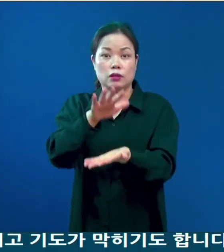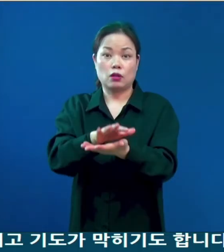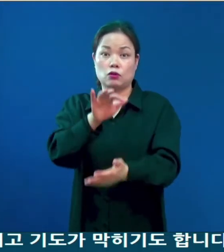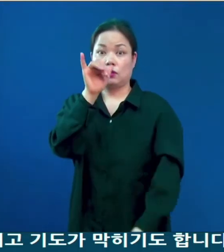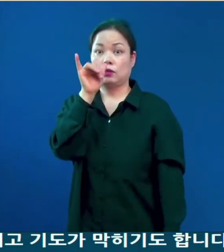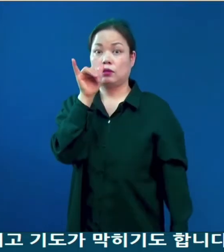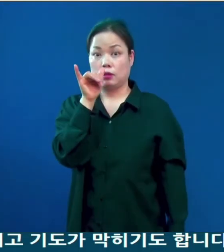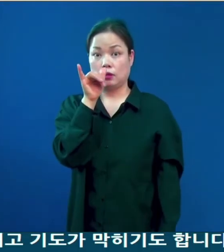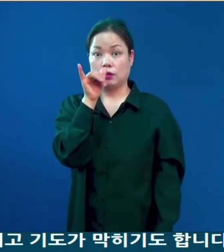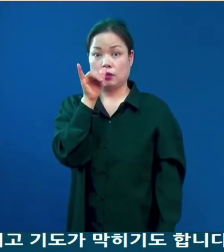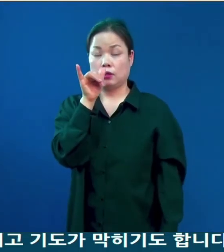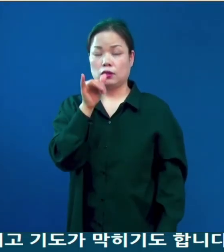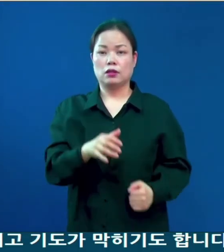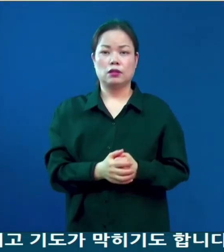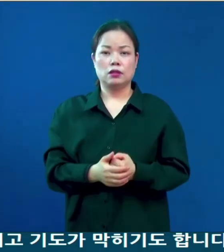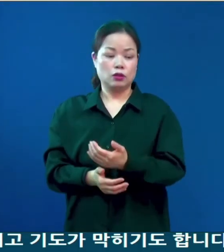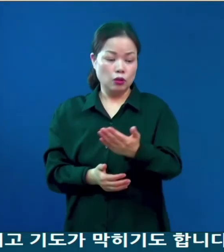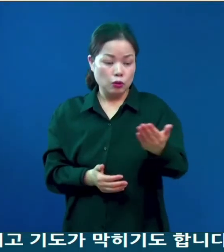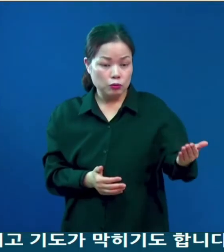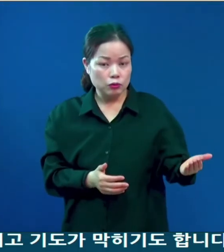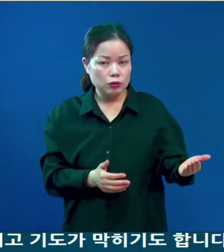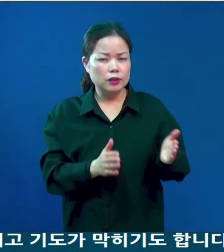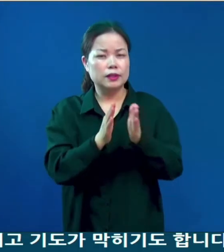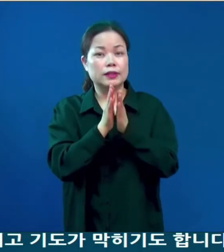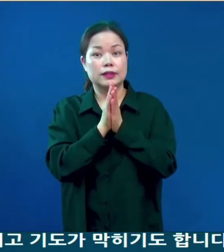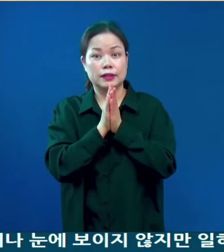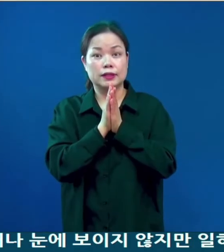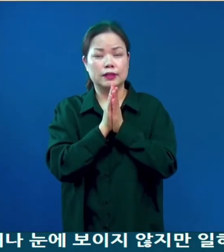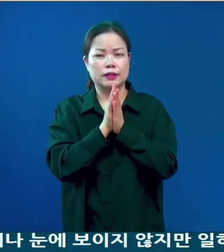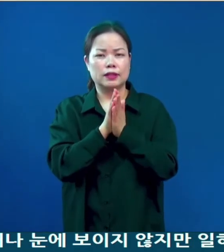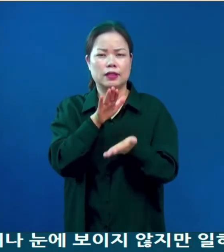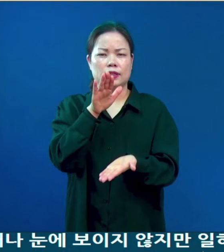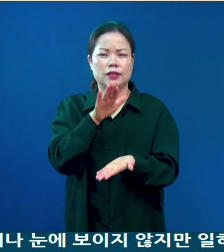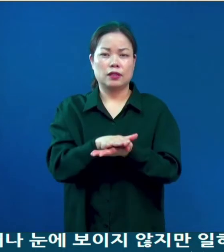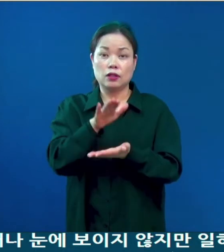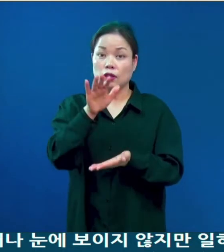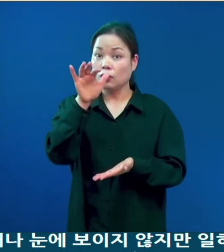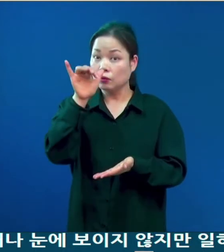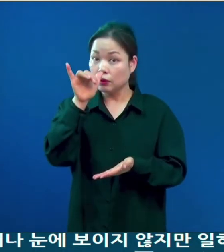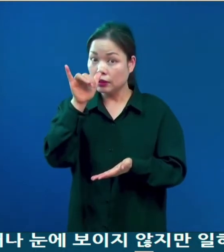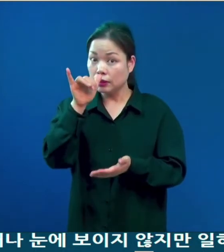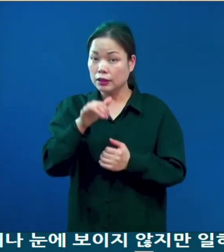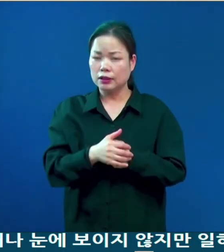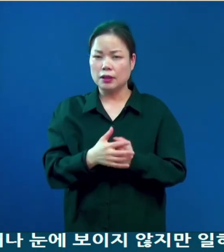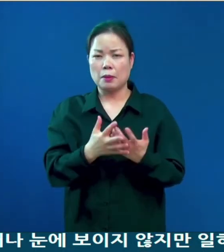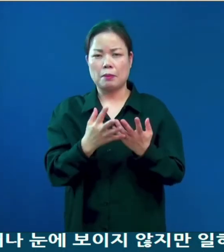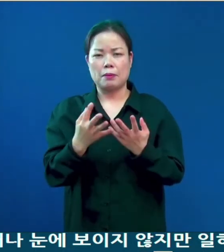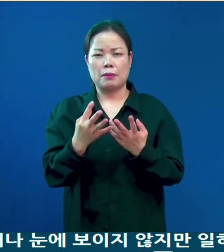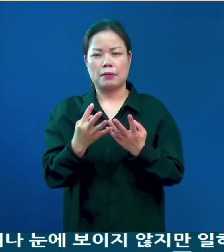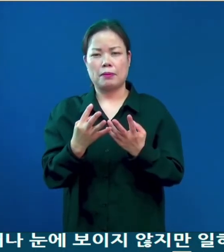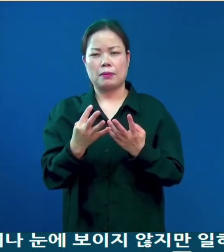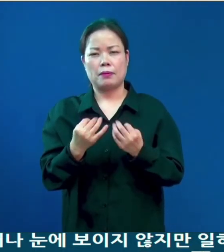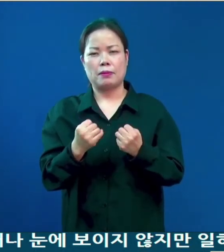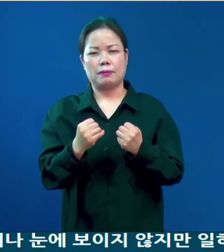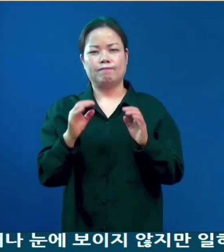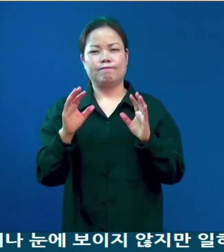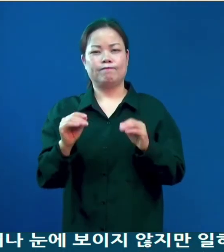일어난다. 여러분, 혹시 기도의 열렬함이 많이 이렇게 식지